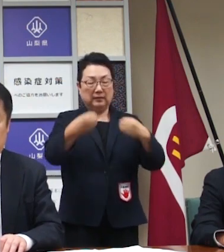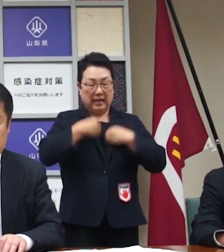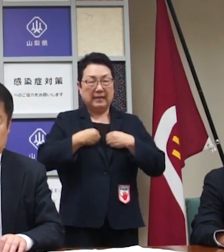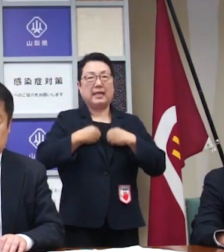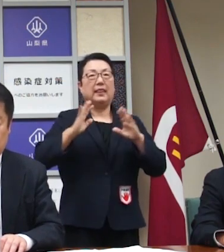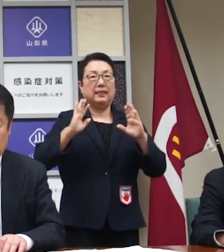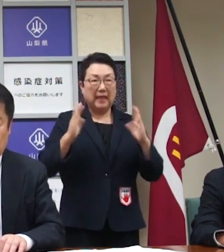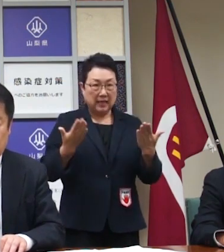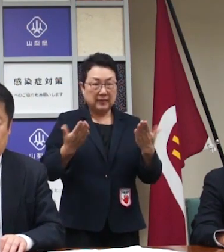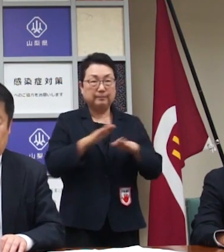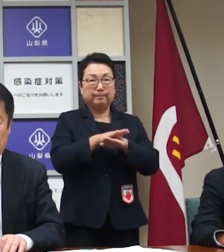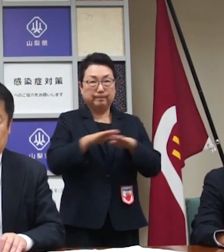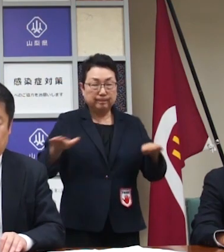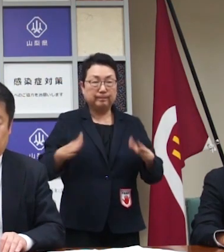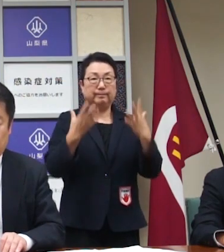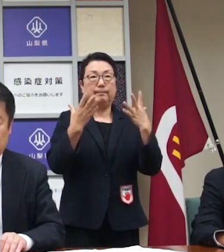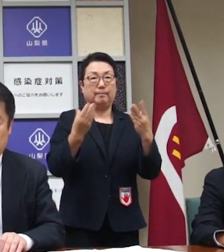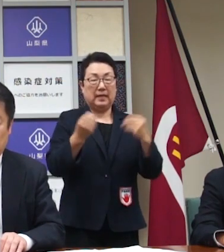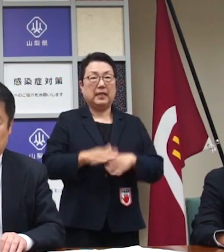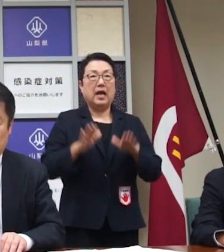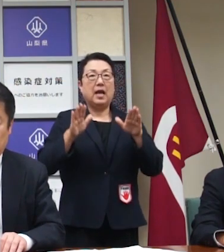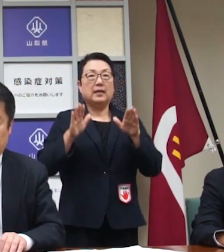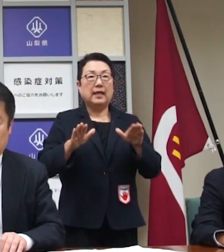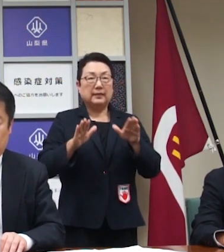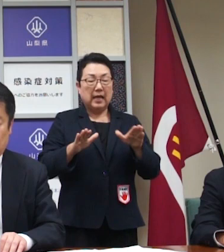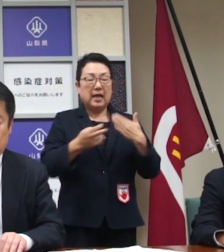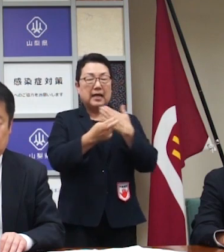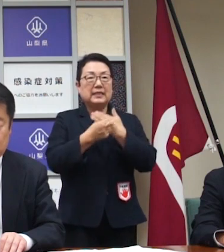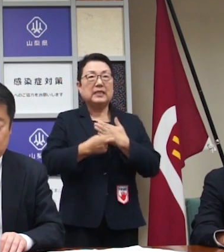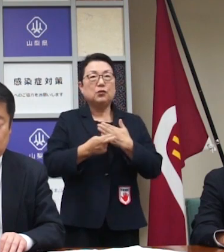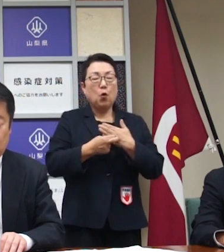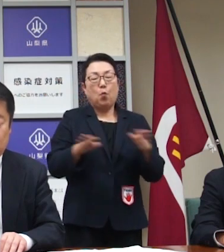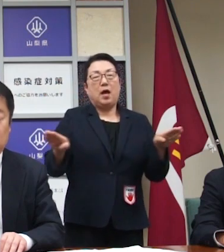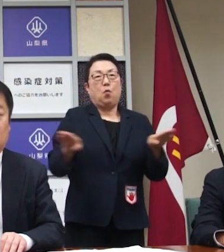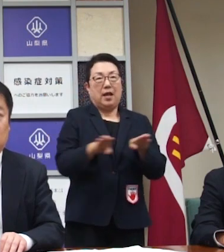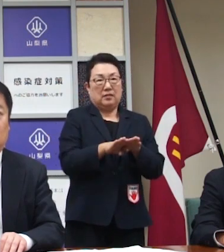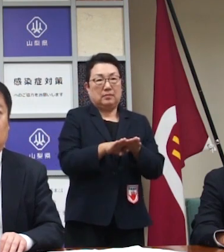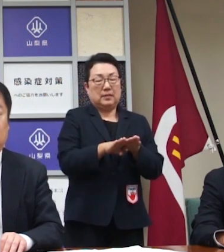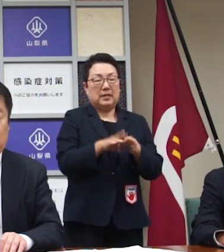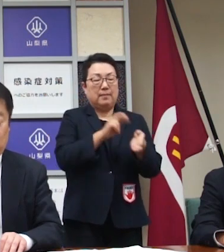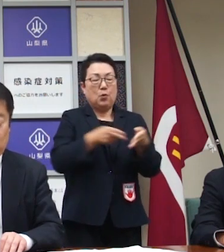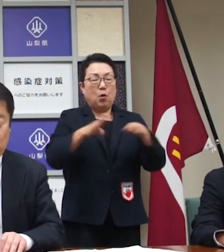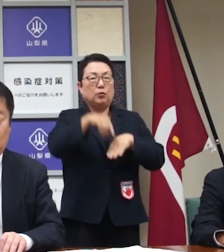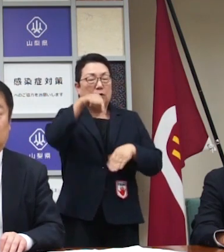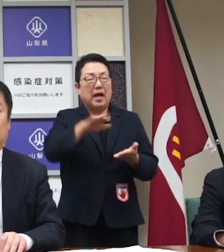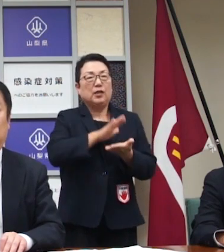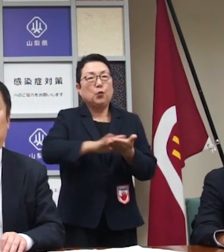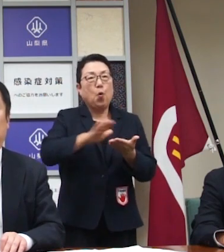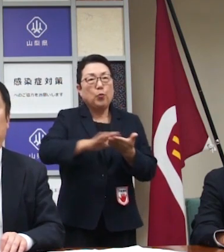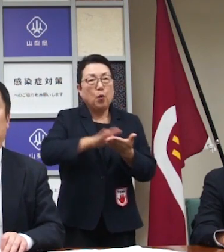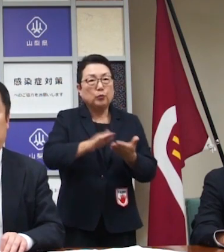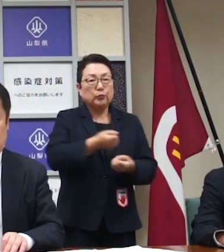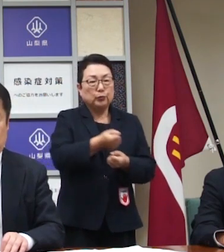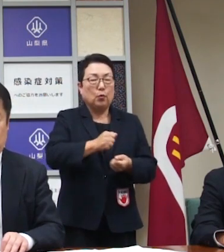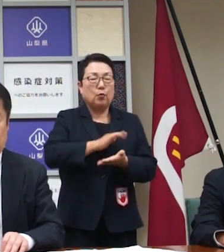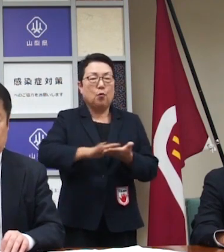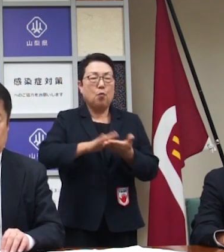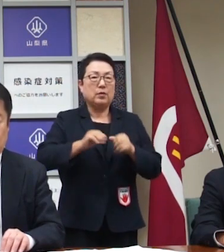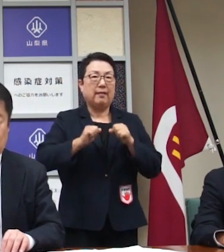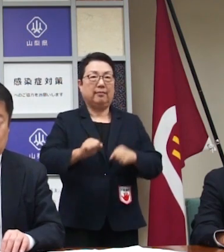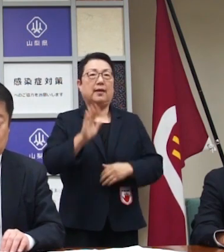を確認いたしましたが、現在、診療の受付は休止し、院内の消毒等を行ったところであります